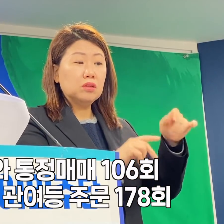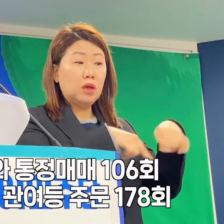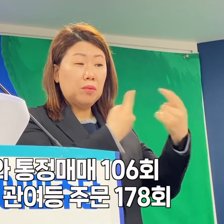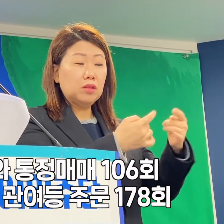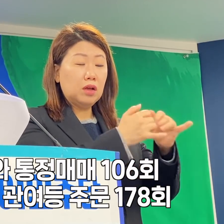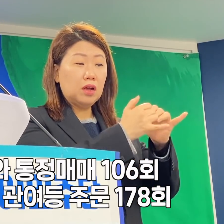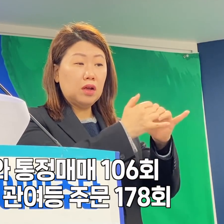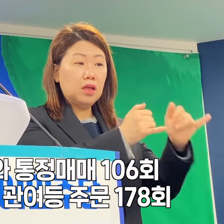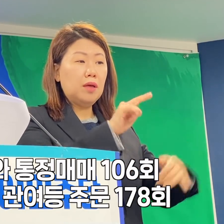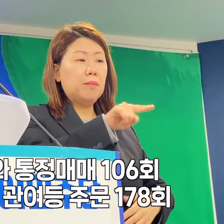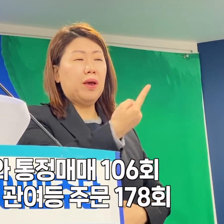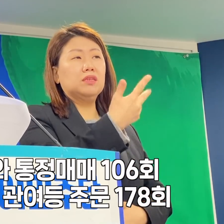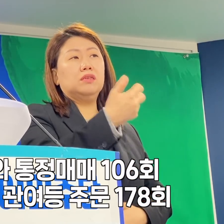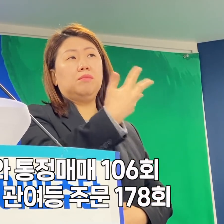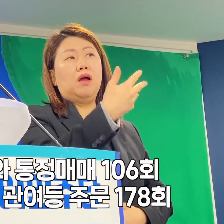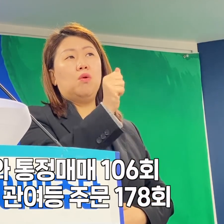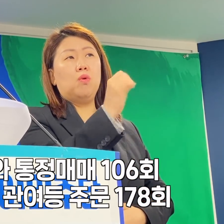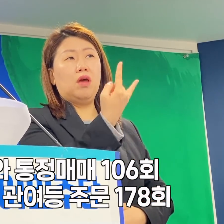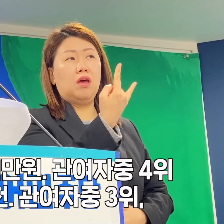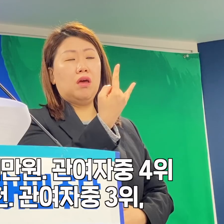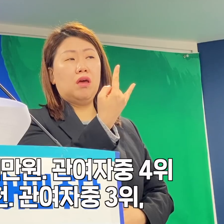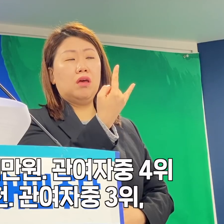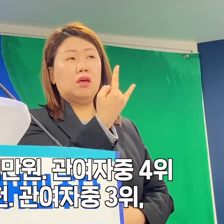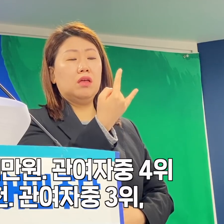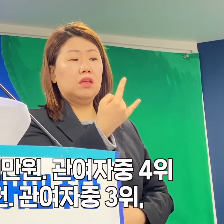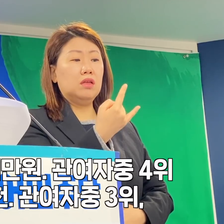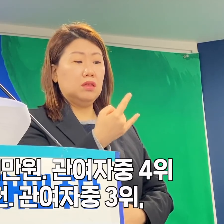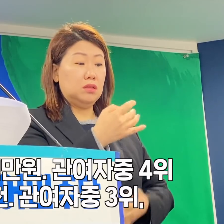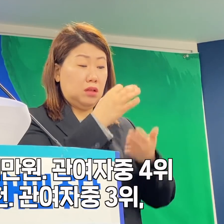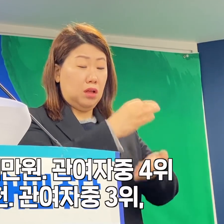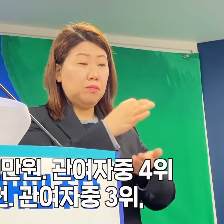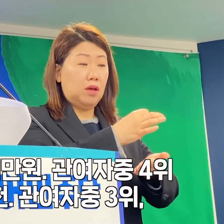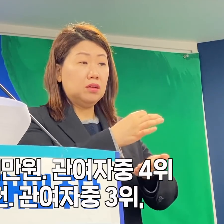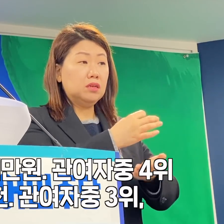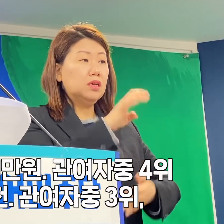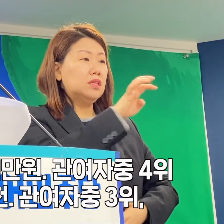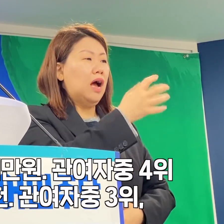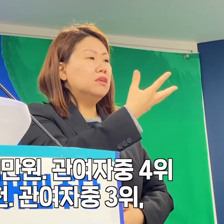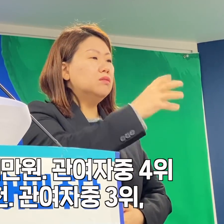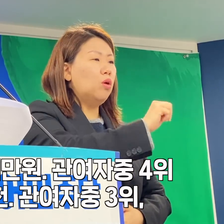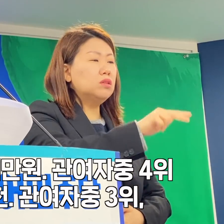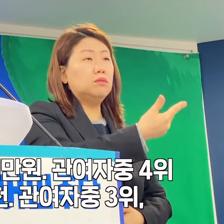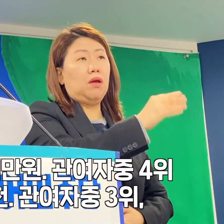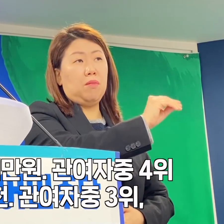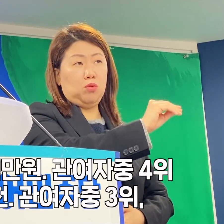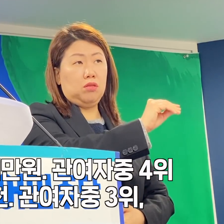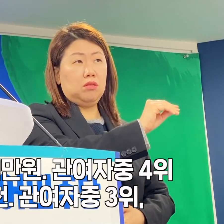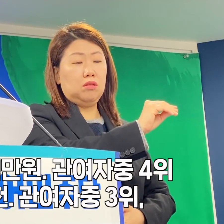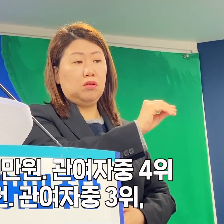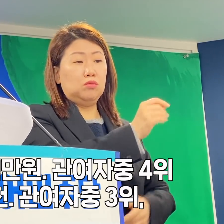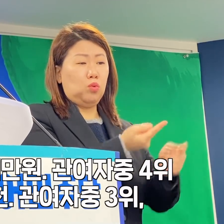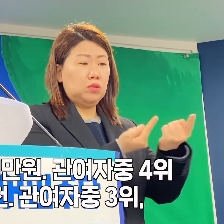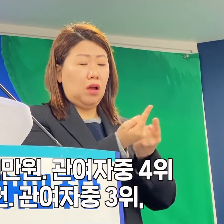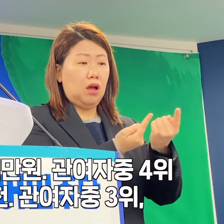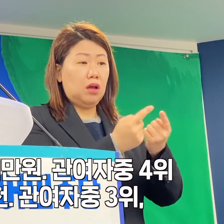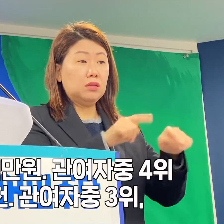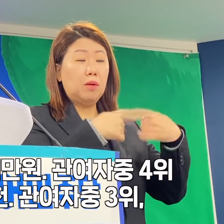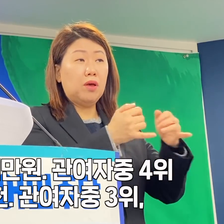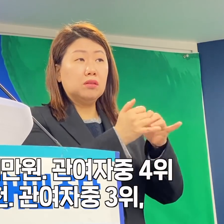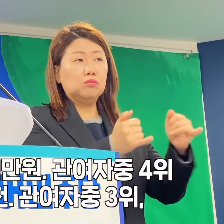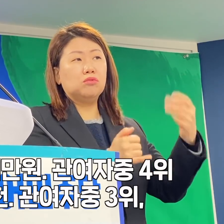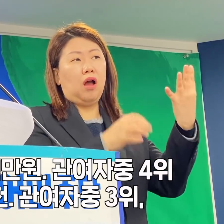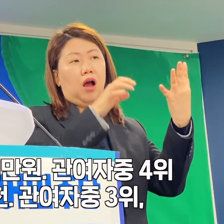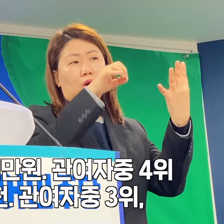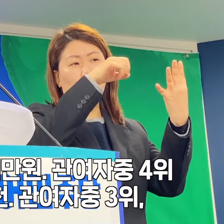주문을 178회 진행하였고 매수 금액은 40억 700만 원으로 주가 조작 관여자 중